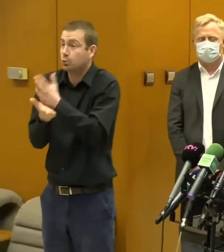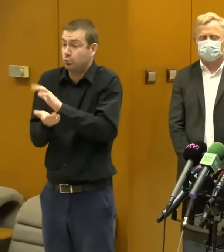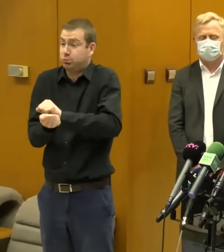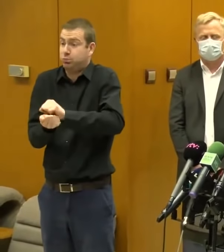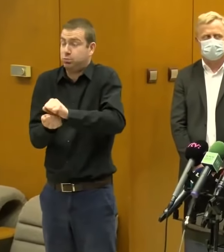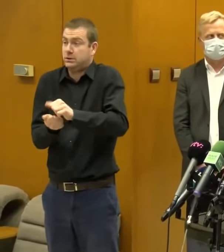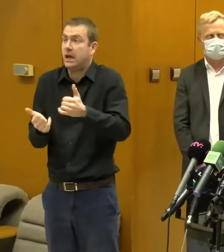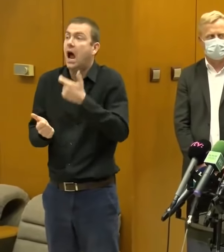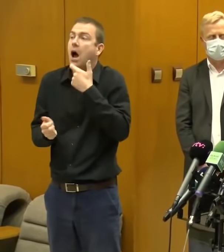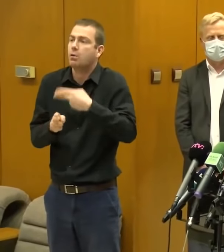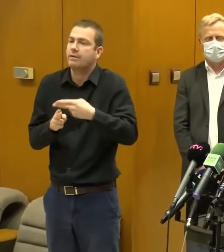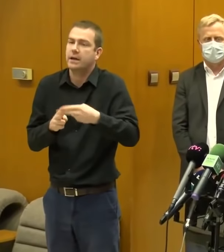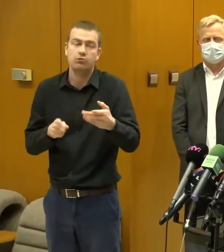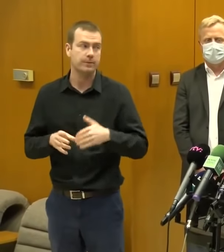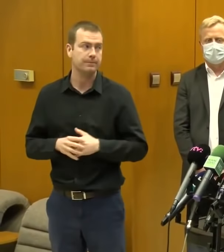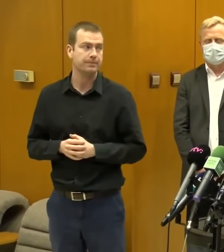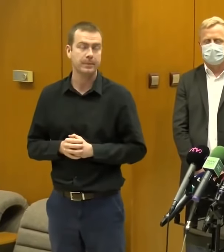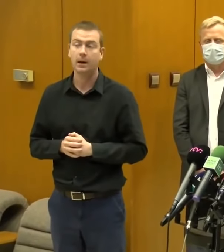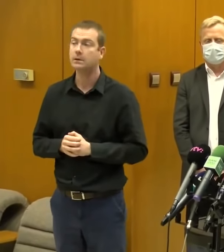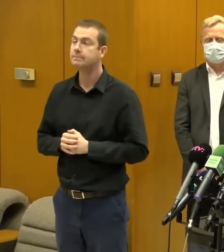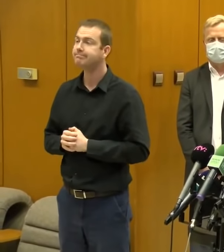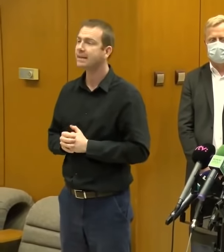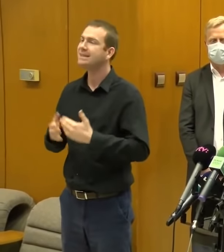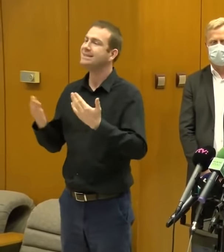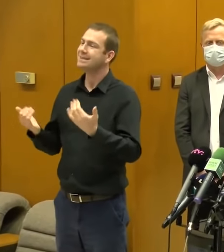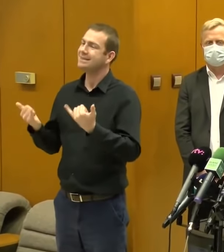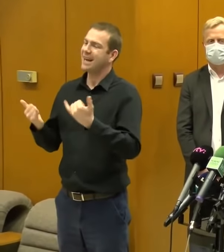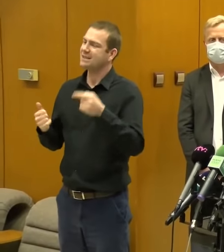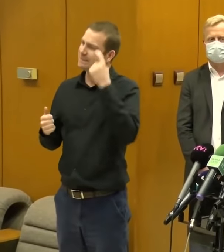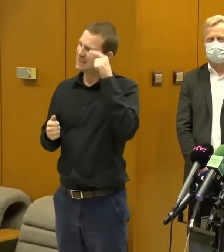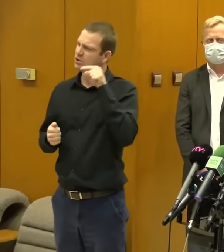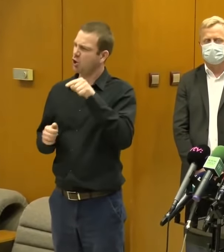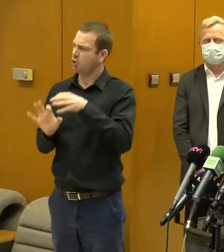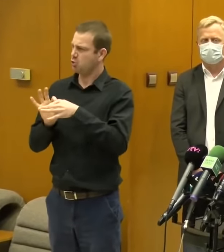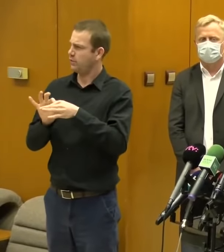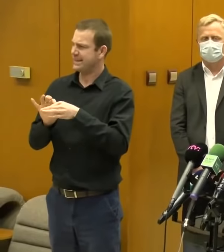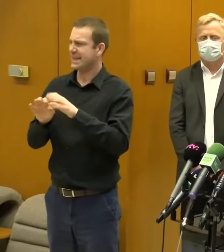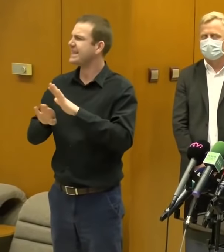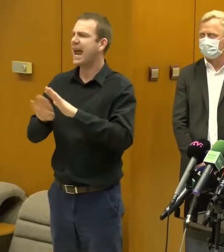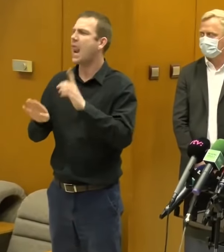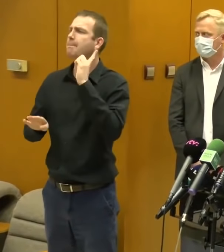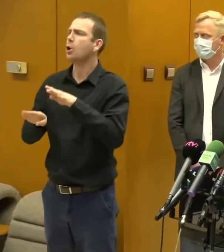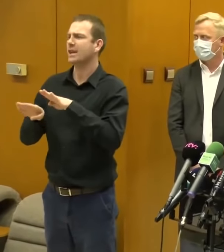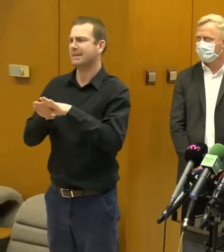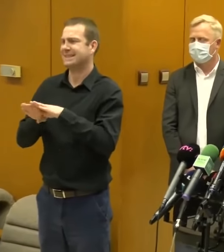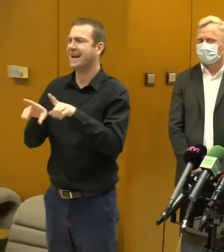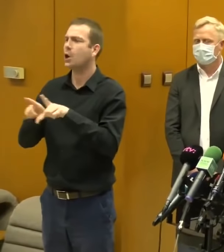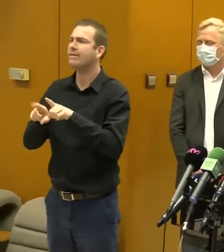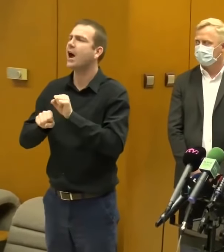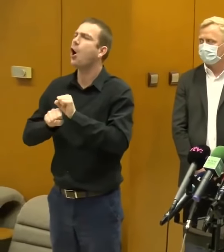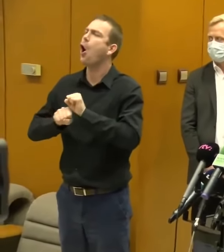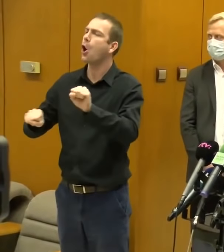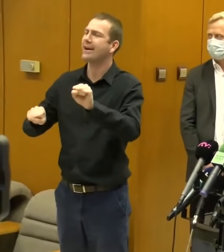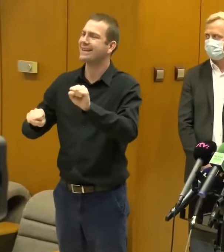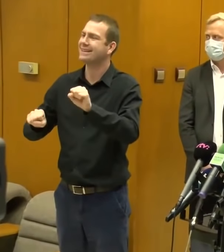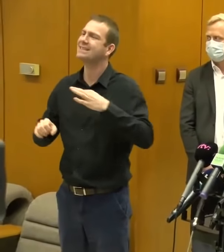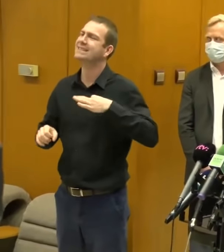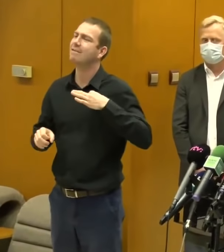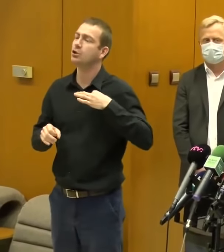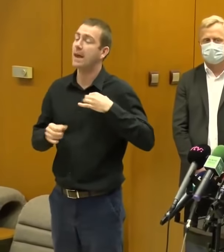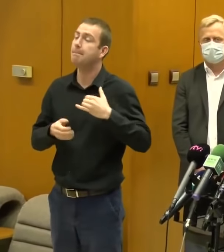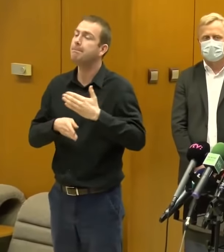Myslím si, že nie je to iba o pokyne pána ministra, ale je to o tom, že jednoducho tie ochranné zdravotné pomôcky do dnešného dňa neboli k